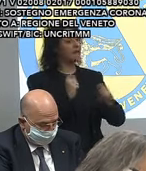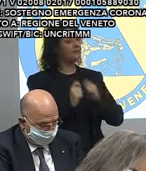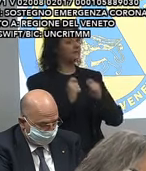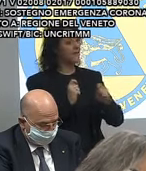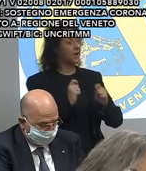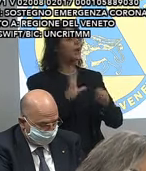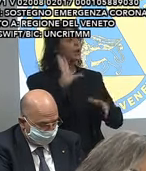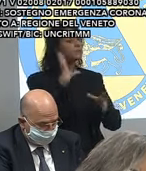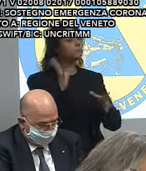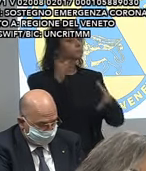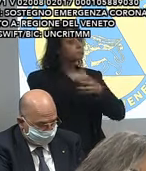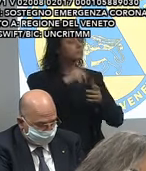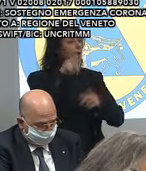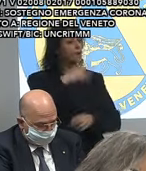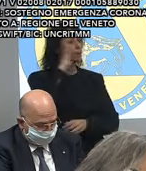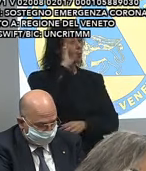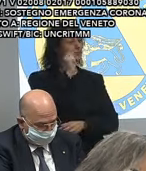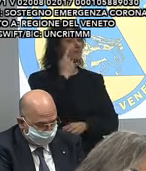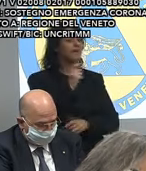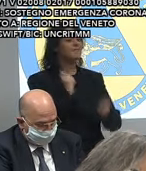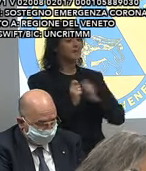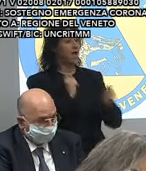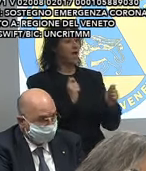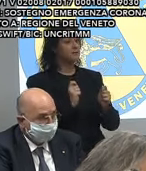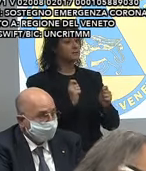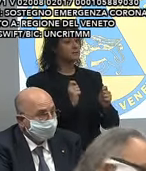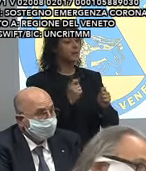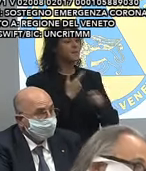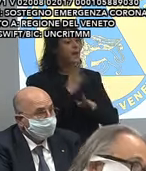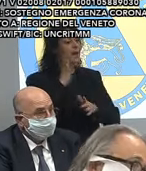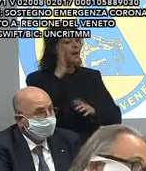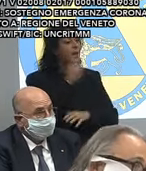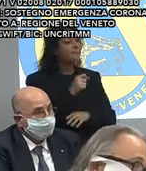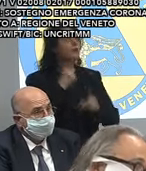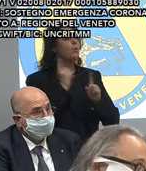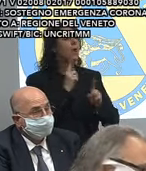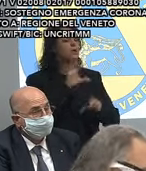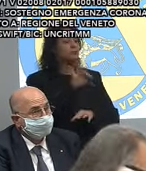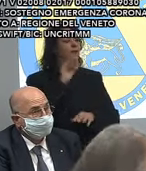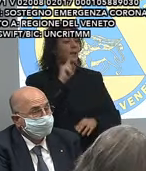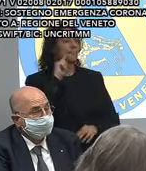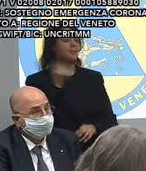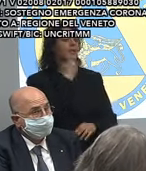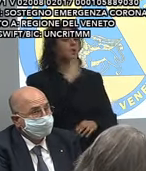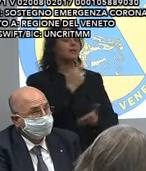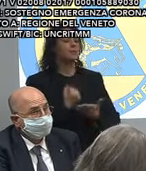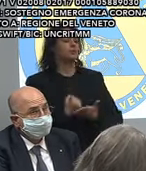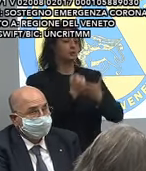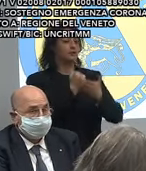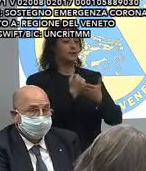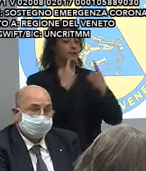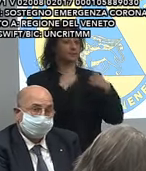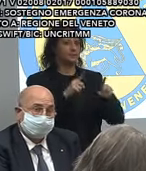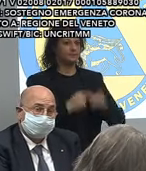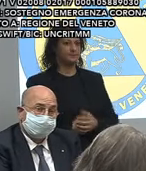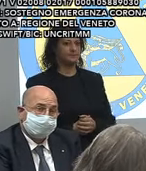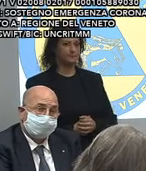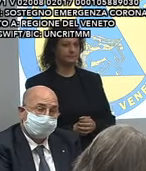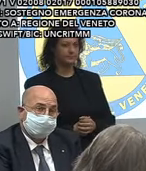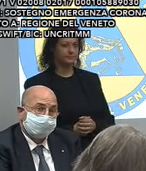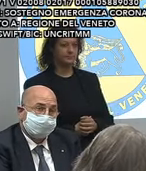le università, sulla quale sia la partita migliore e più veloce e più sostenibile per la nostra comunità. Il project non è un tabù alla